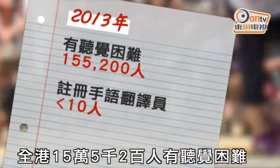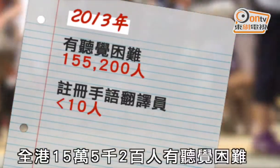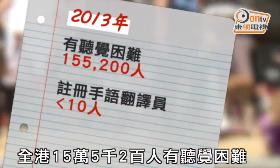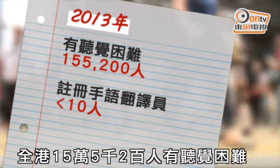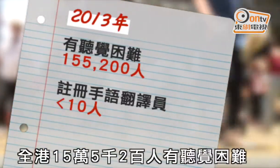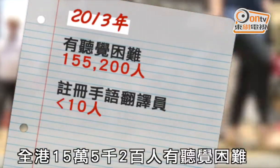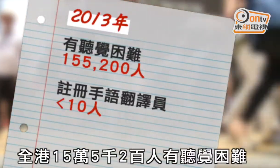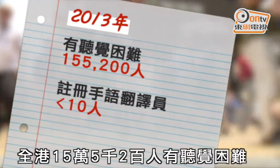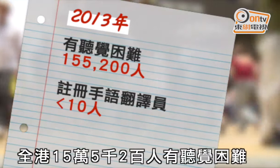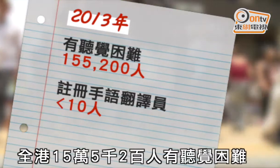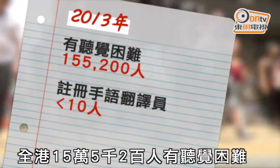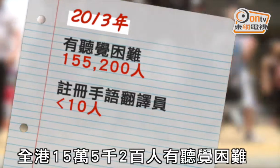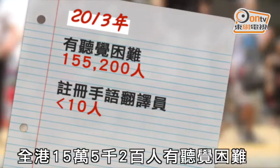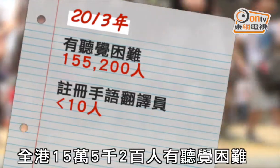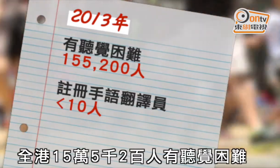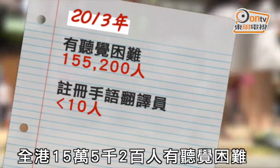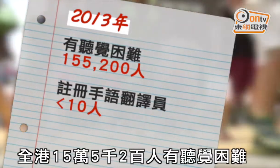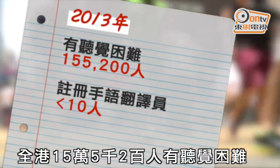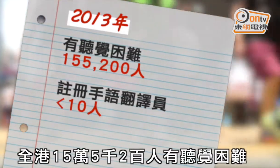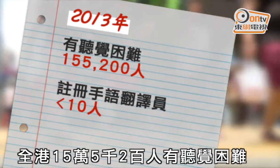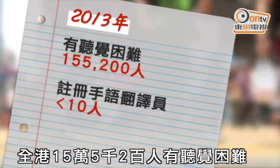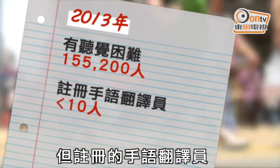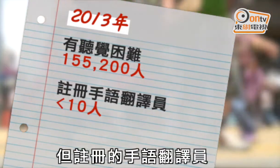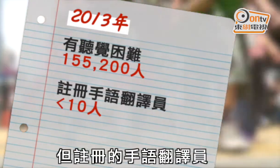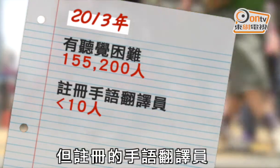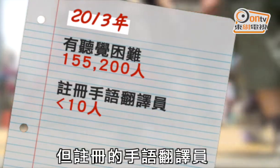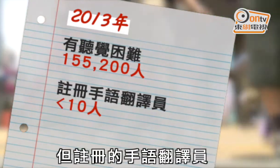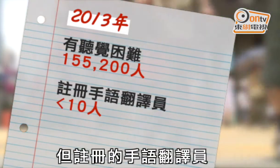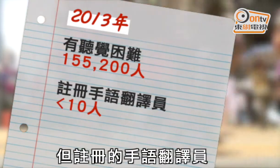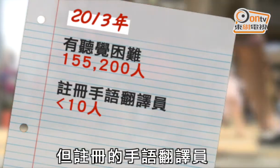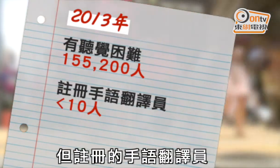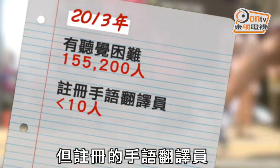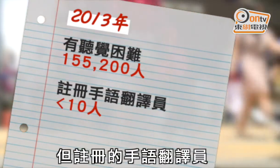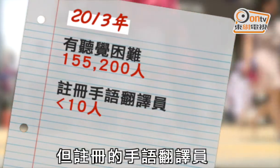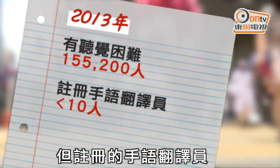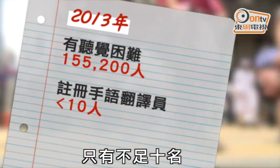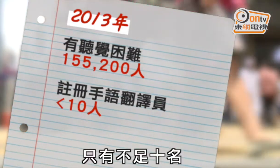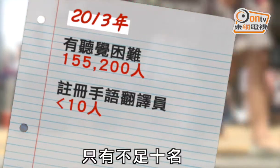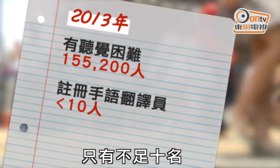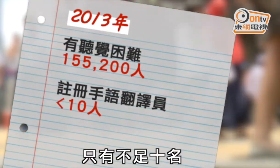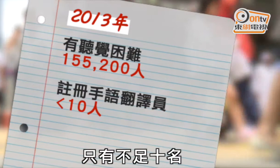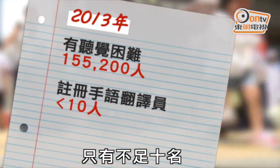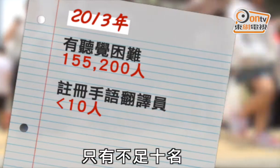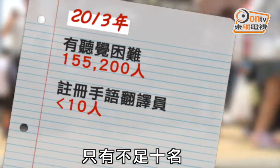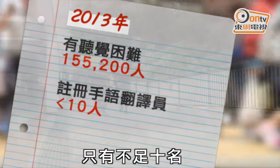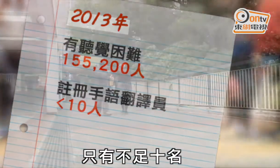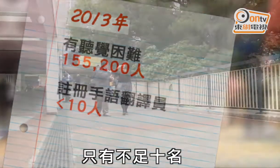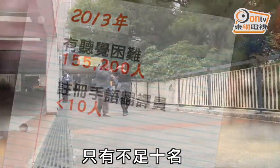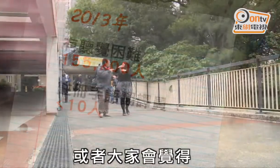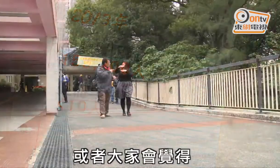港155,200人有聽覺困難，但係註冊嘅手語翻譯員只有唔夠10个。或者大